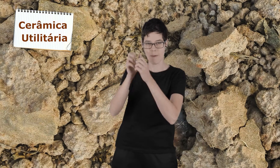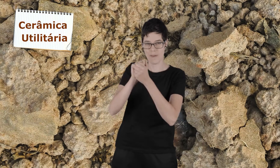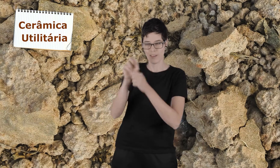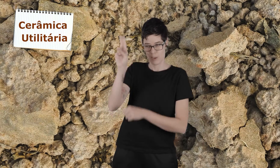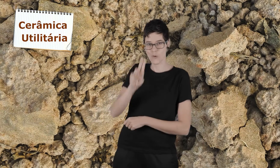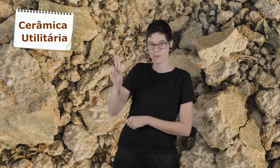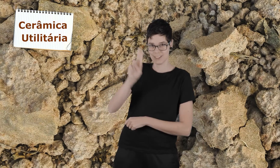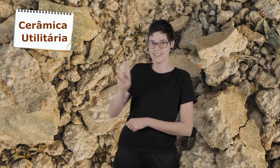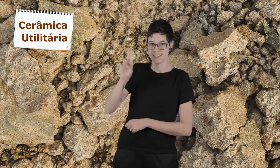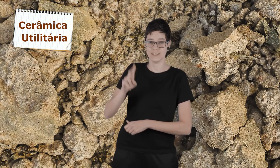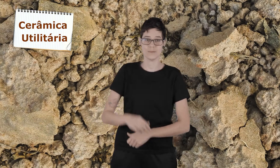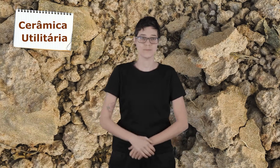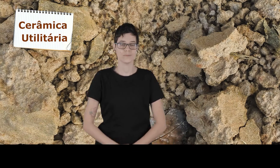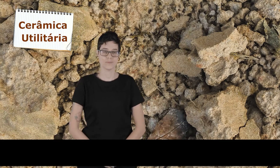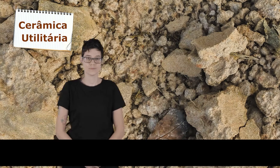Cerâmica utilitária.